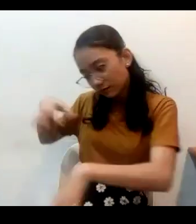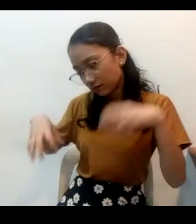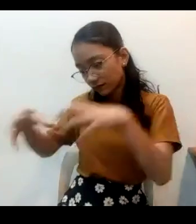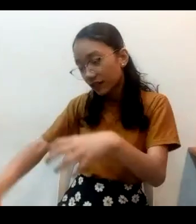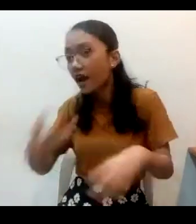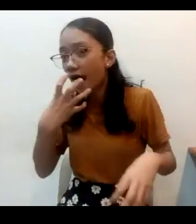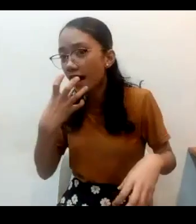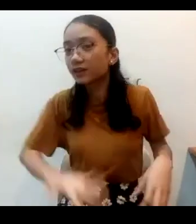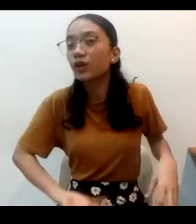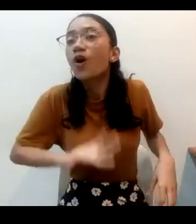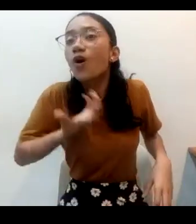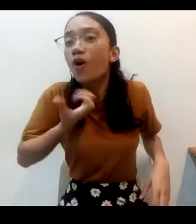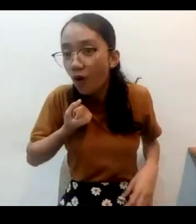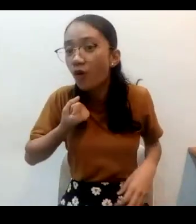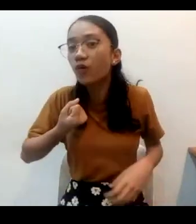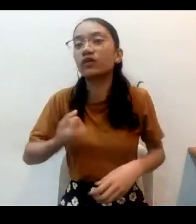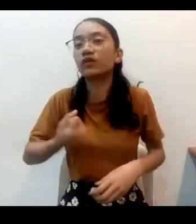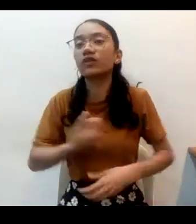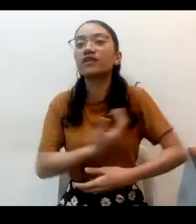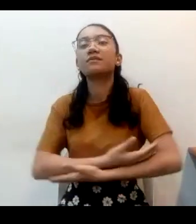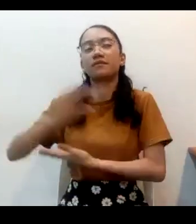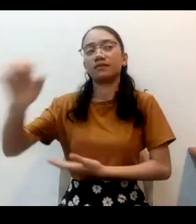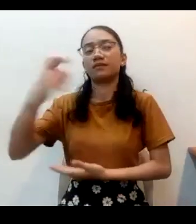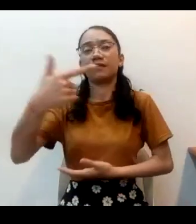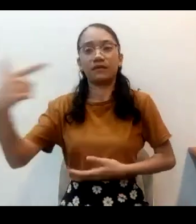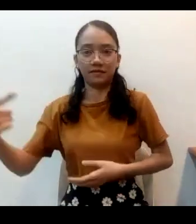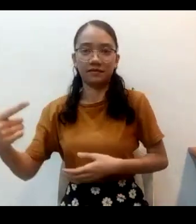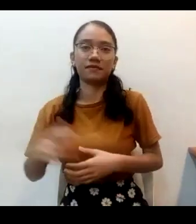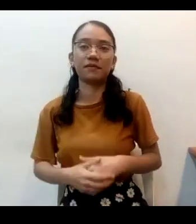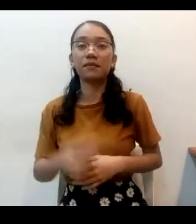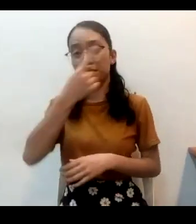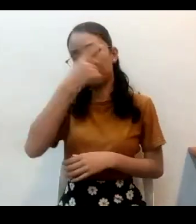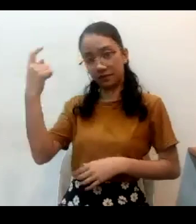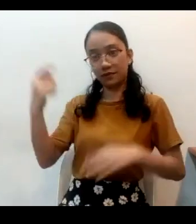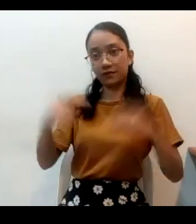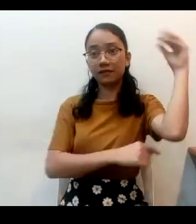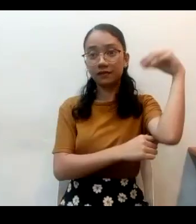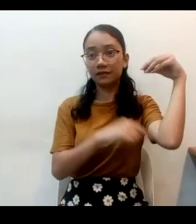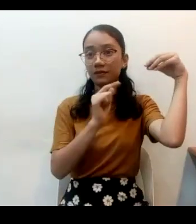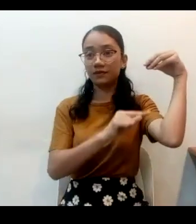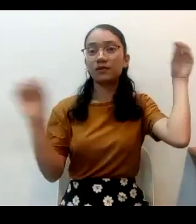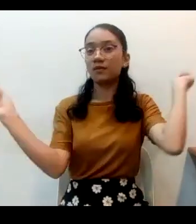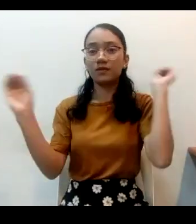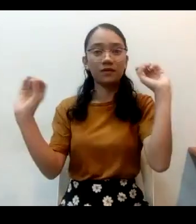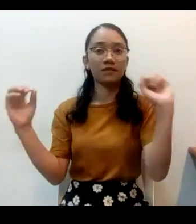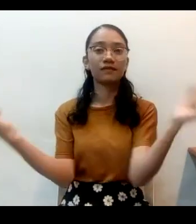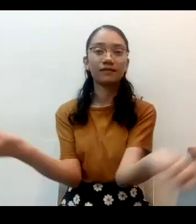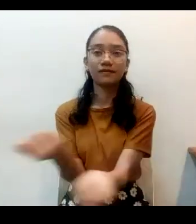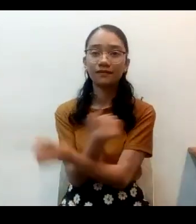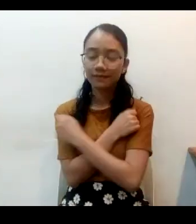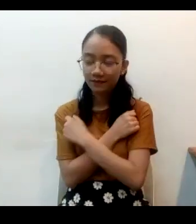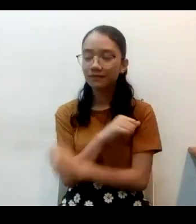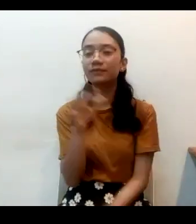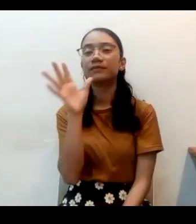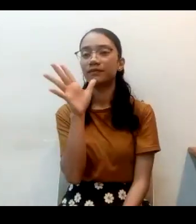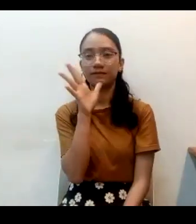iniinom iyon. Because God doesn't give the love of mother. Dahil hindi po binigyan ng Diyos yung ostrich ng pag-ibig na gaya lang